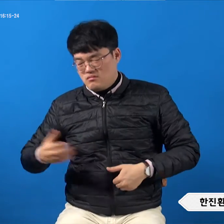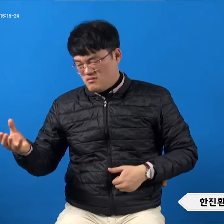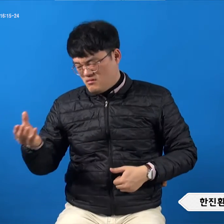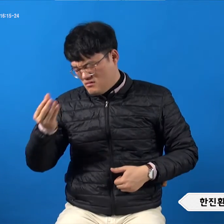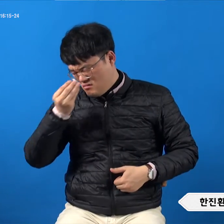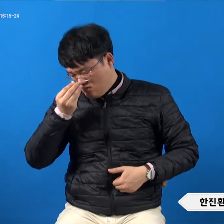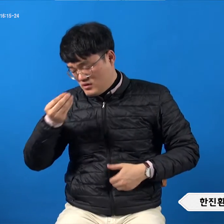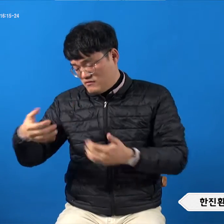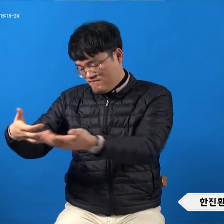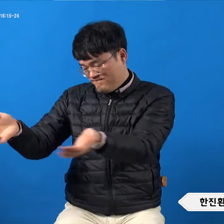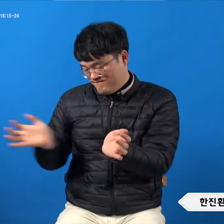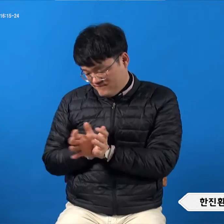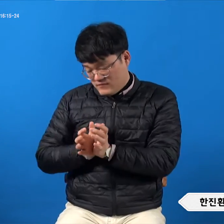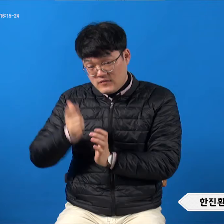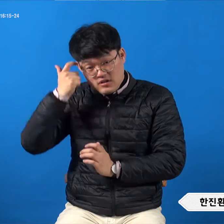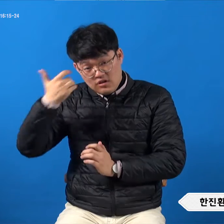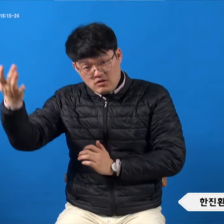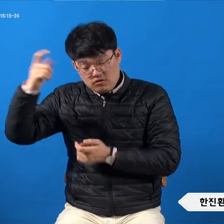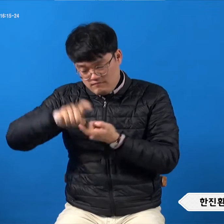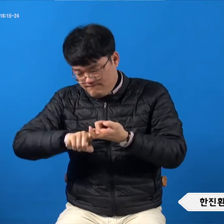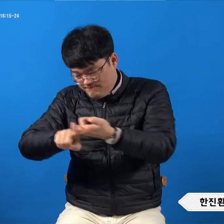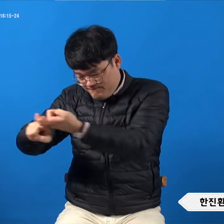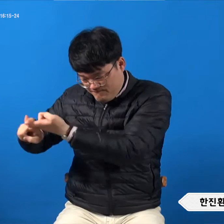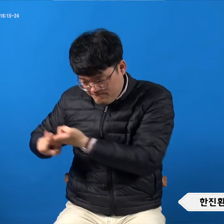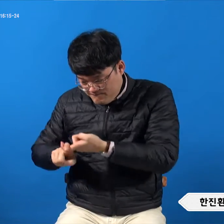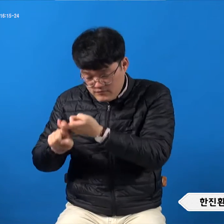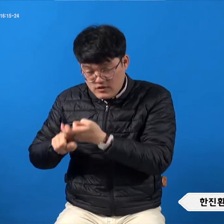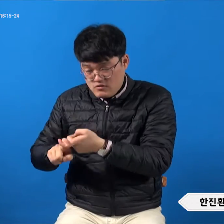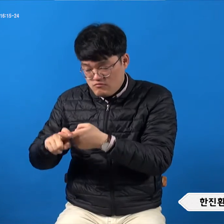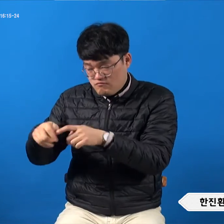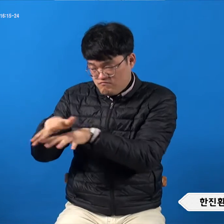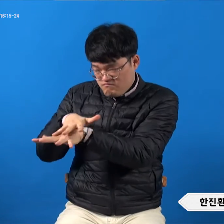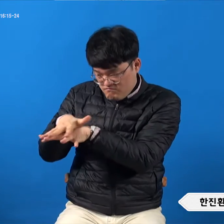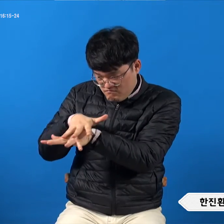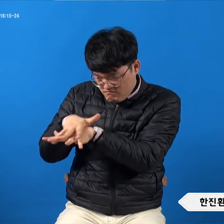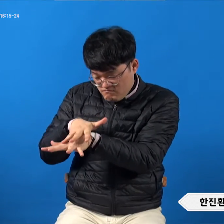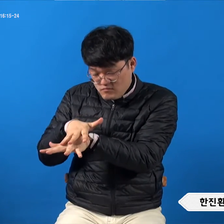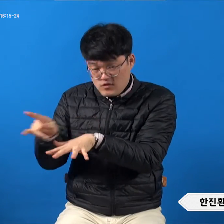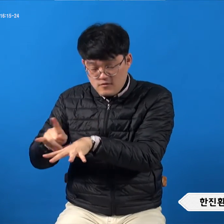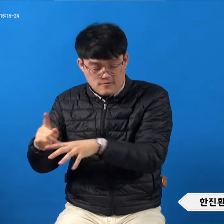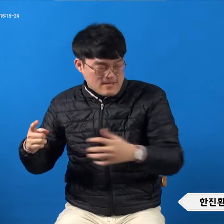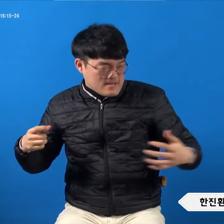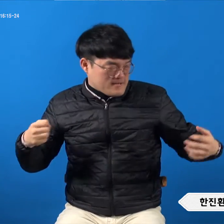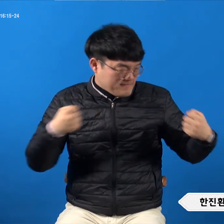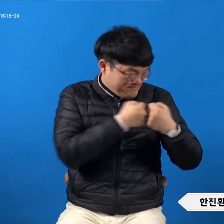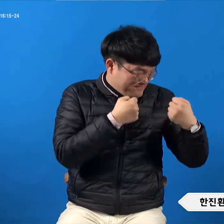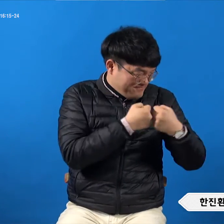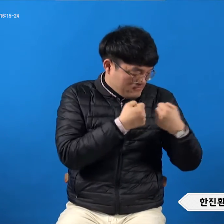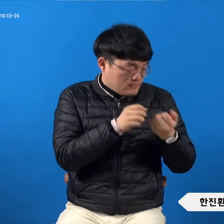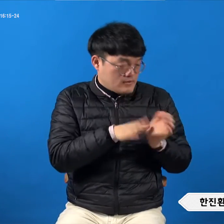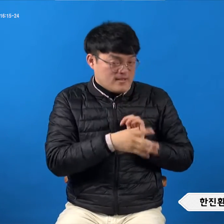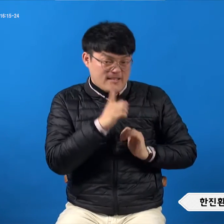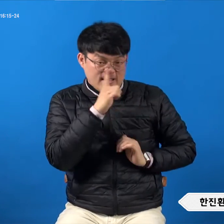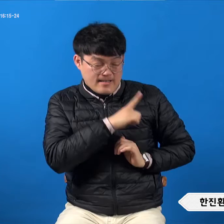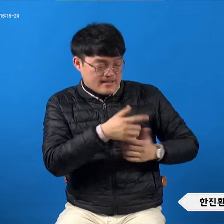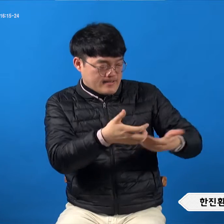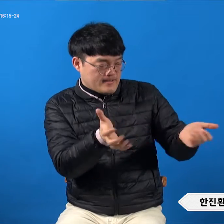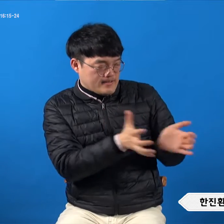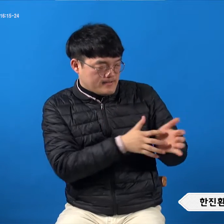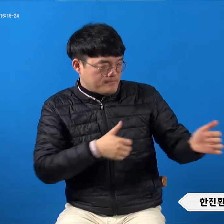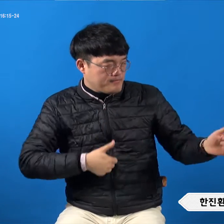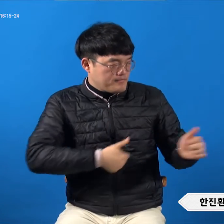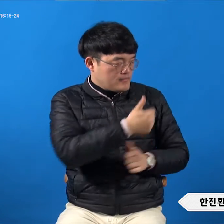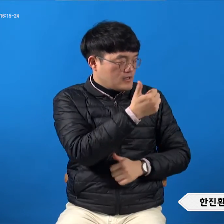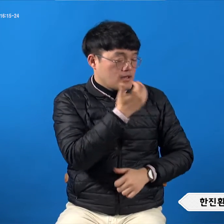무리가 영적인 네트워킹을 구성해서 조직적으로 싸울 때에 그 악한 세력들을 이길